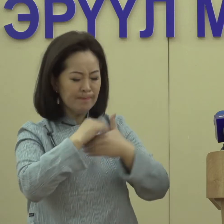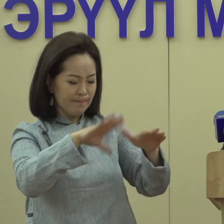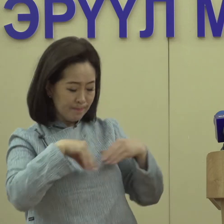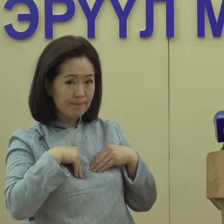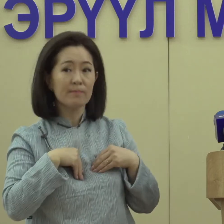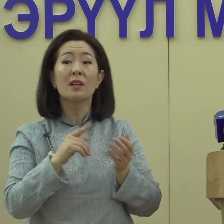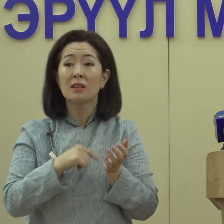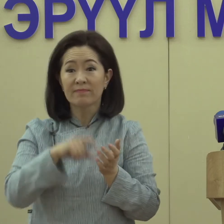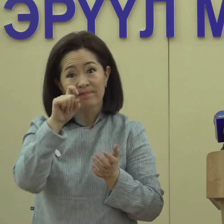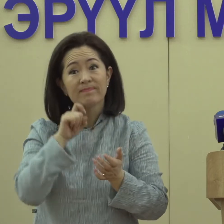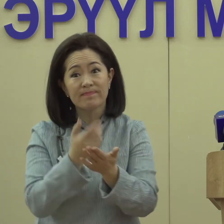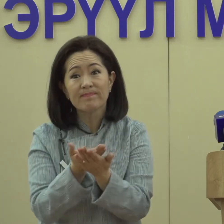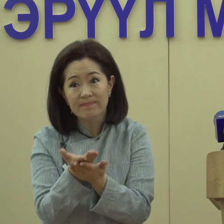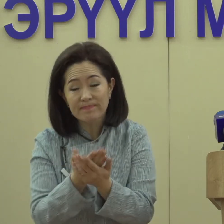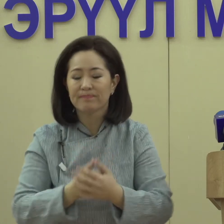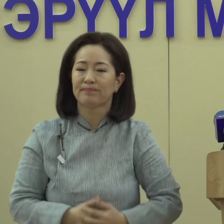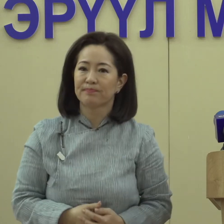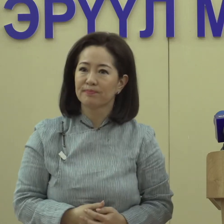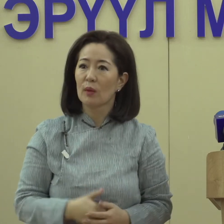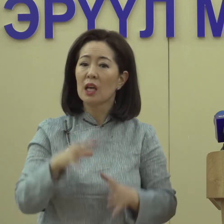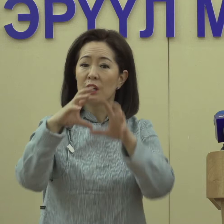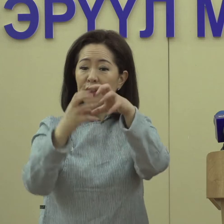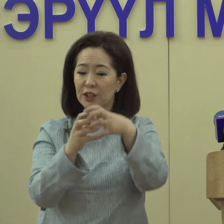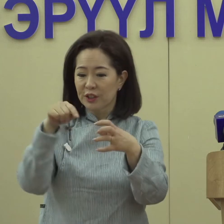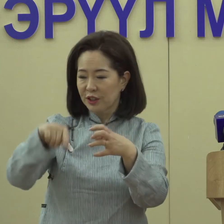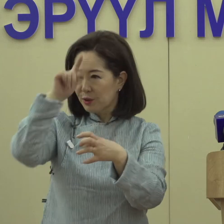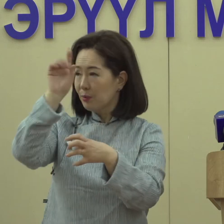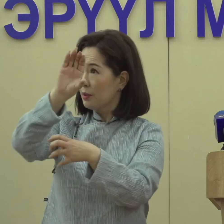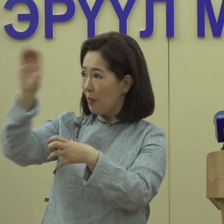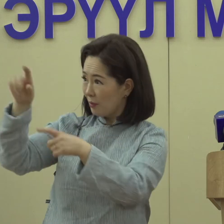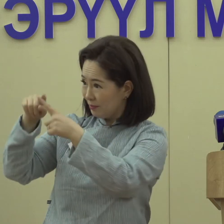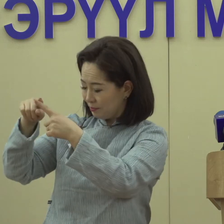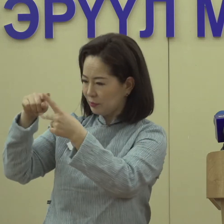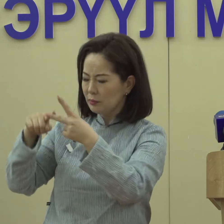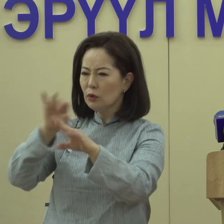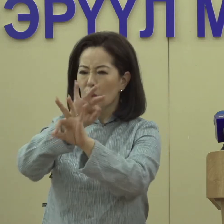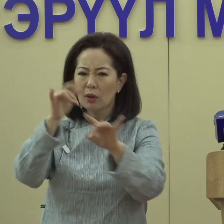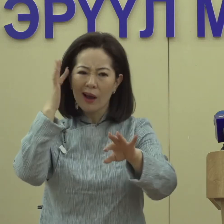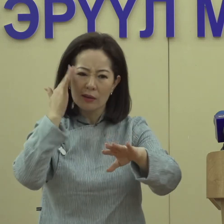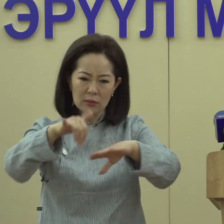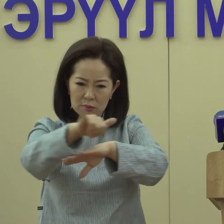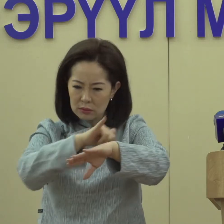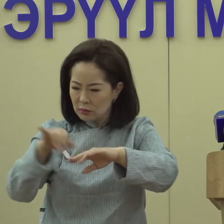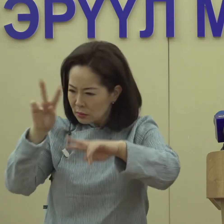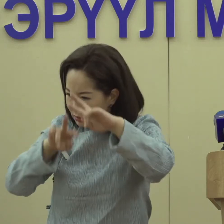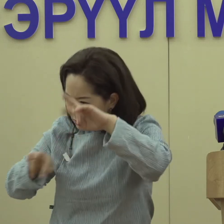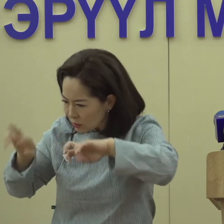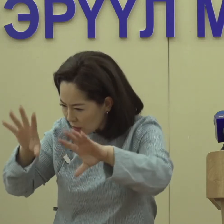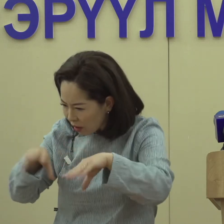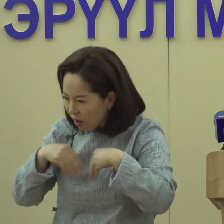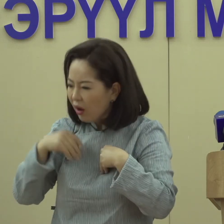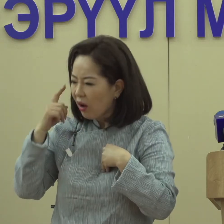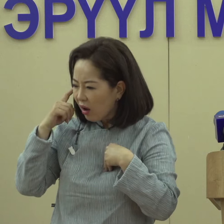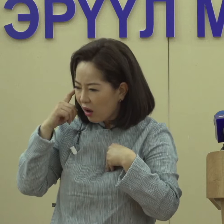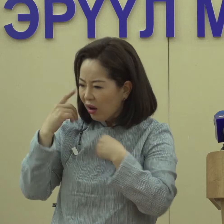байна. За ингээд бид нар бас дэлхийн эрүүл мэндийн байгууллага болон бусад орны одоо сургамжуудыг авч ингэж судалж үзэж яхад